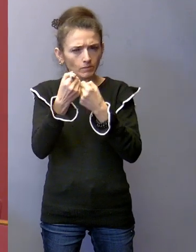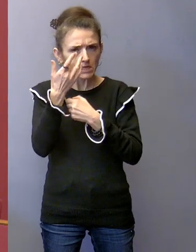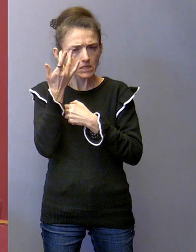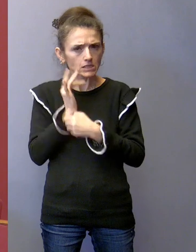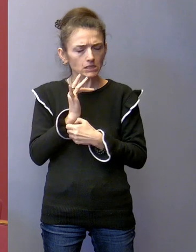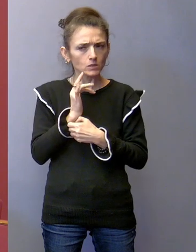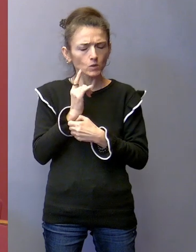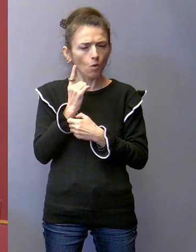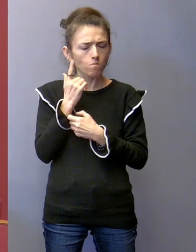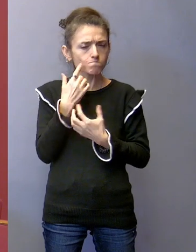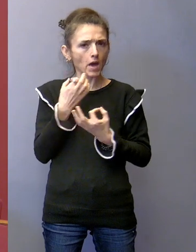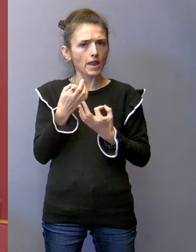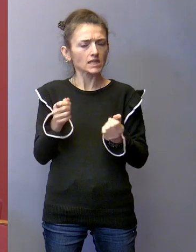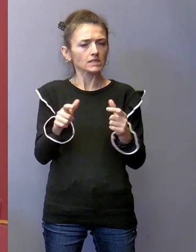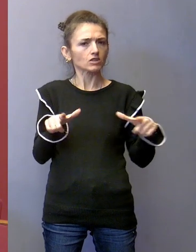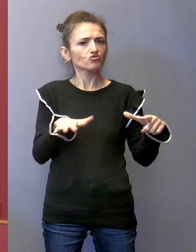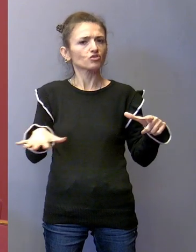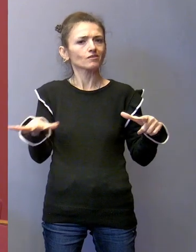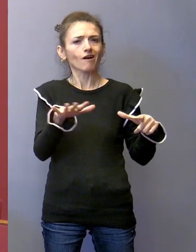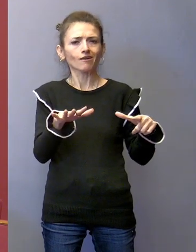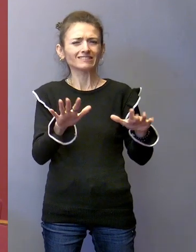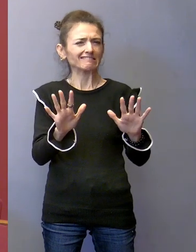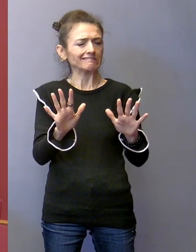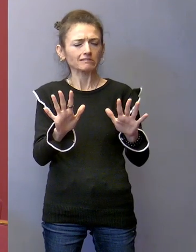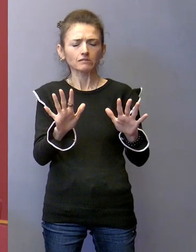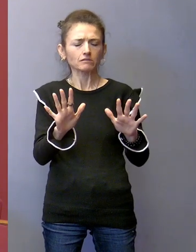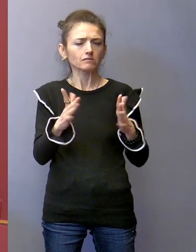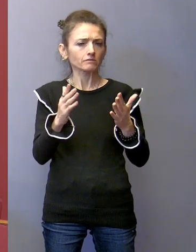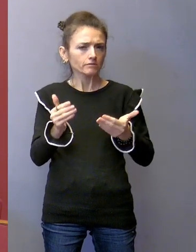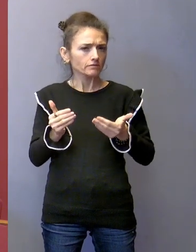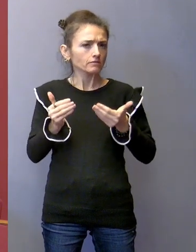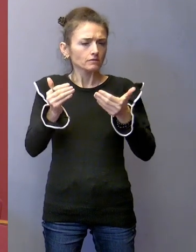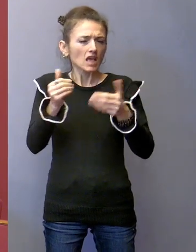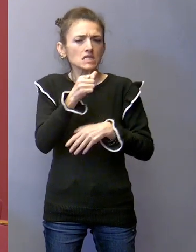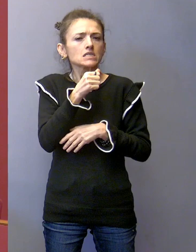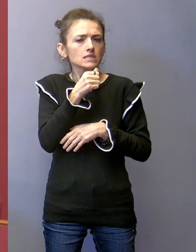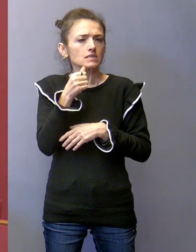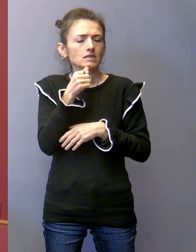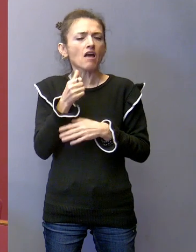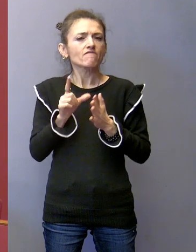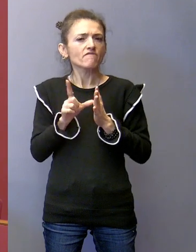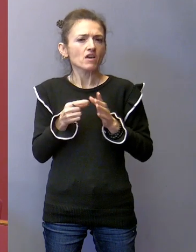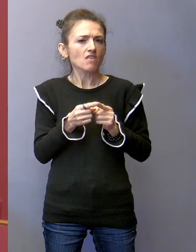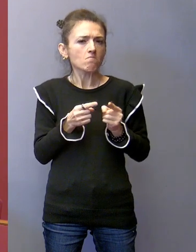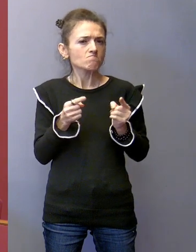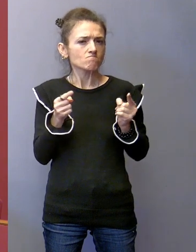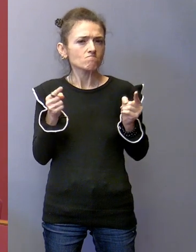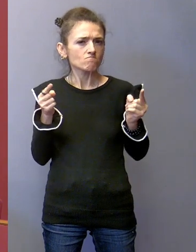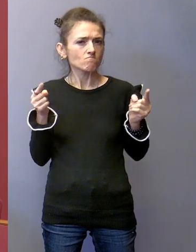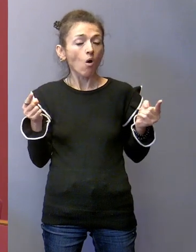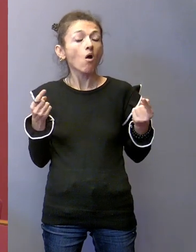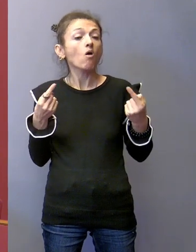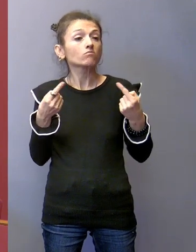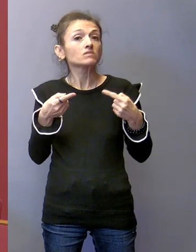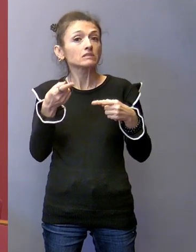il benessere della nostra città Noi abbiamo bisogno come dire di più tempo se riteniamo che questa debba essere una discussione utile per la comunità che siamo qui